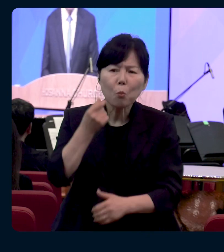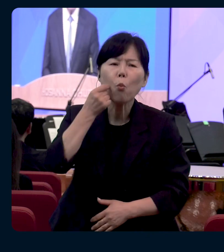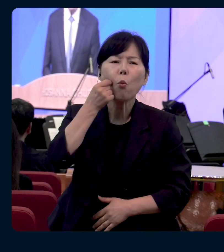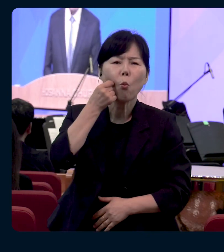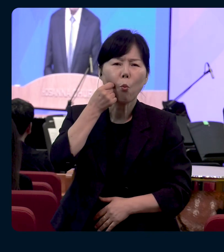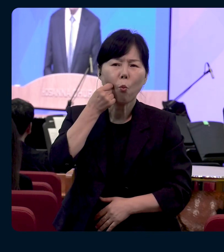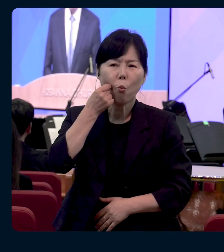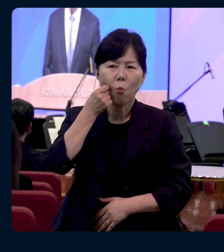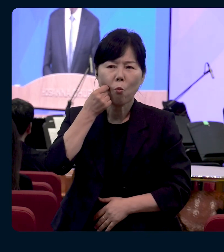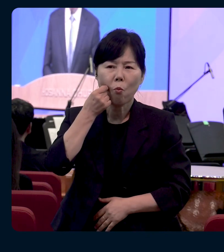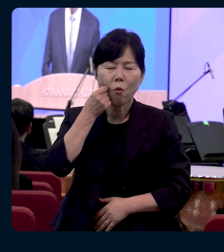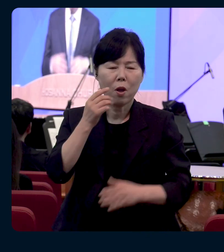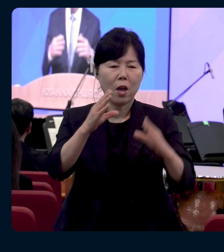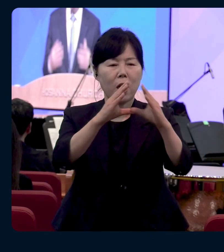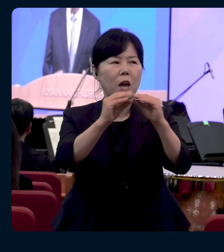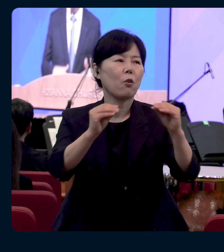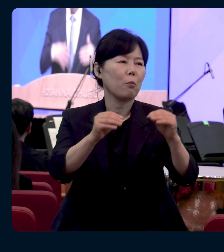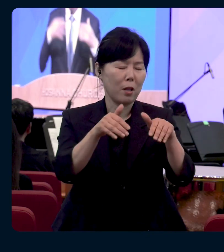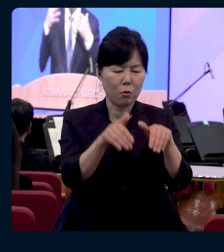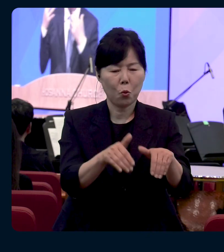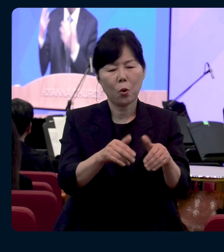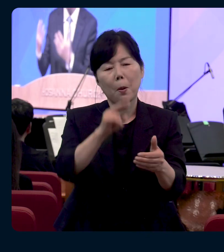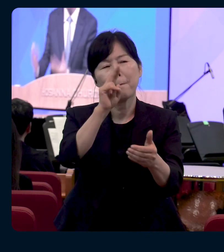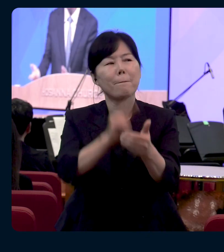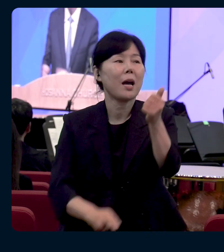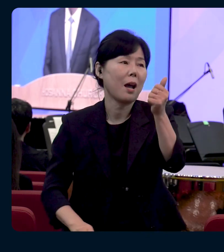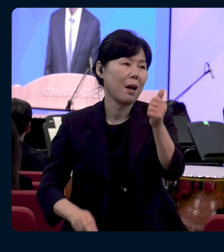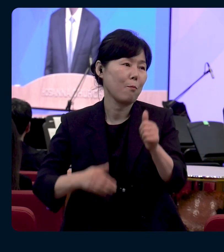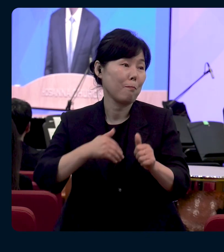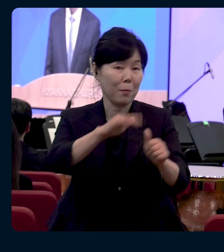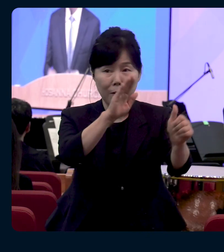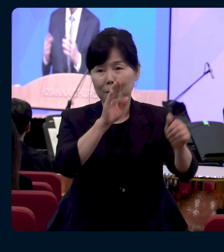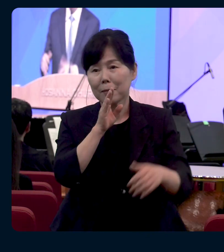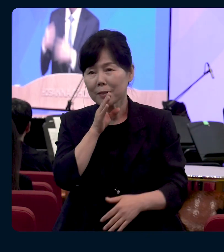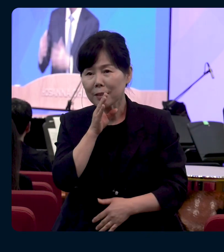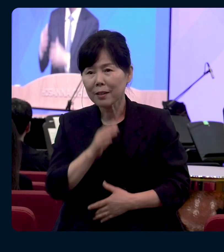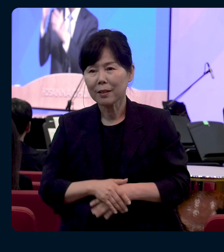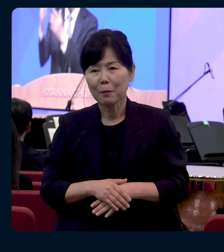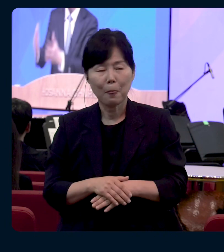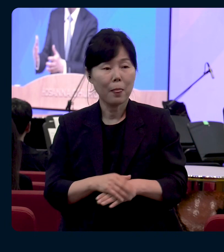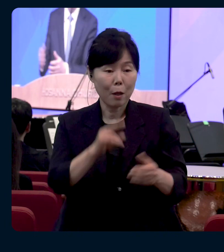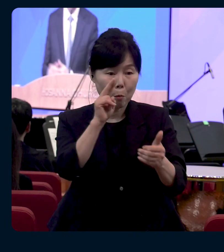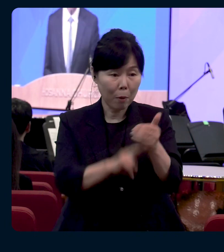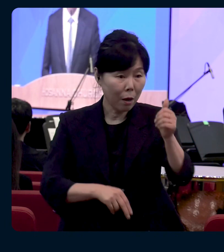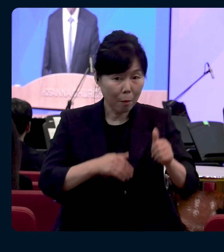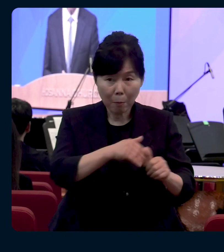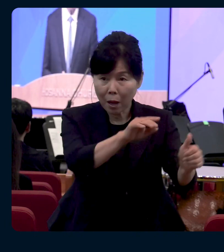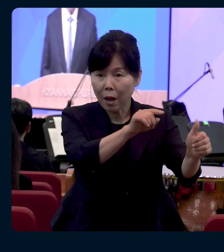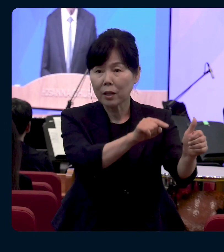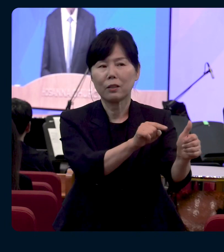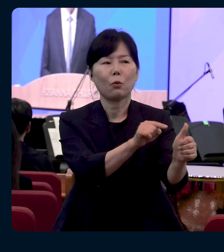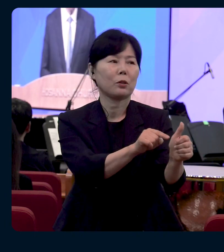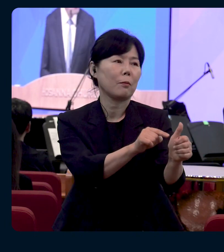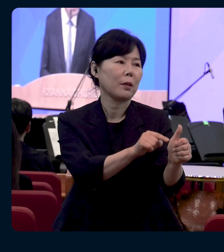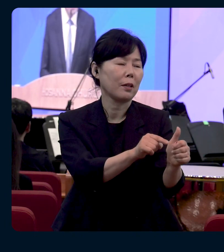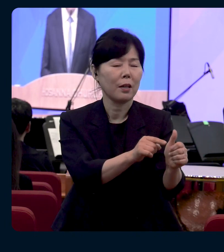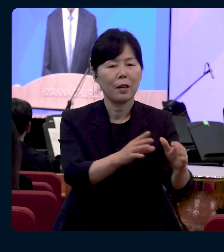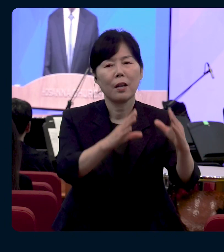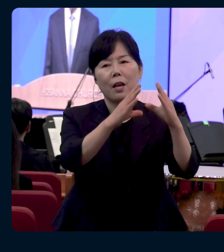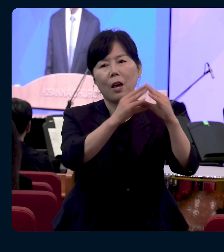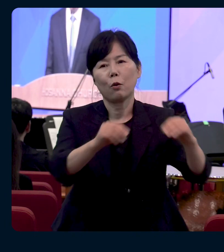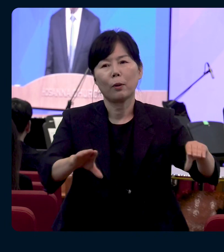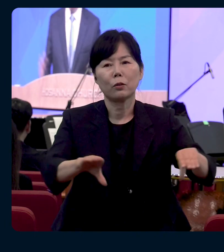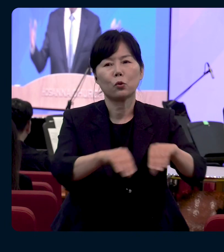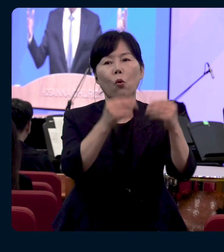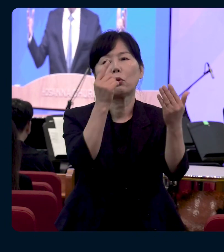없으니까, 그러니까 애굽의 노예로 팔아버렸는데, 그렇게 팔려간 요셉이 애굽의 총리가